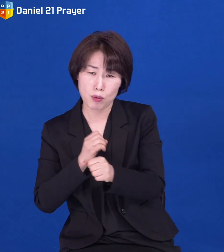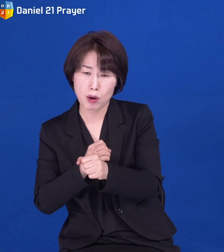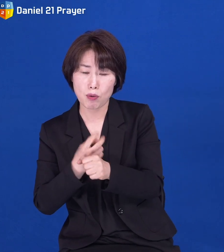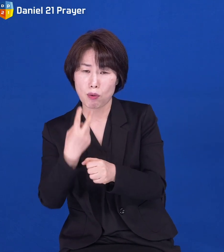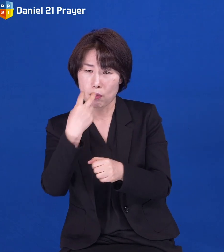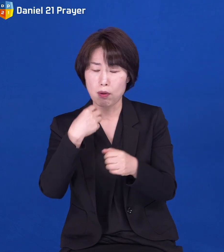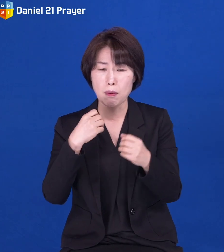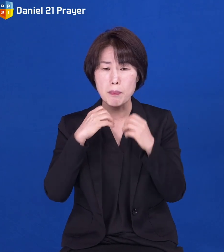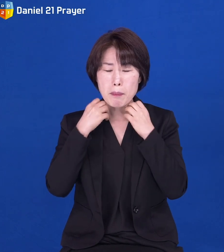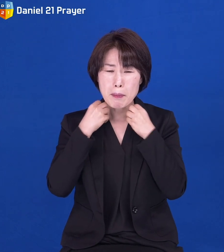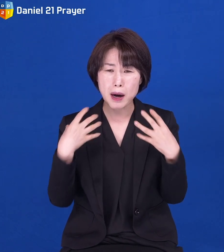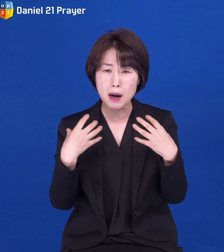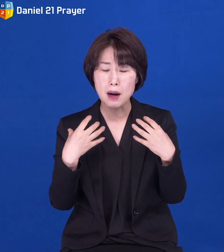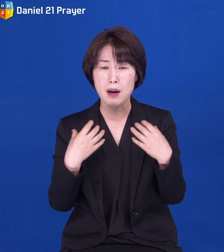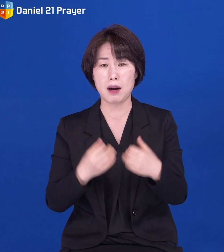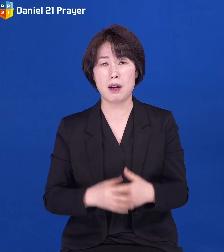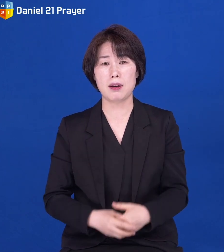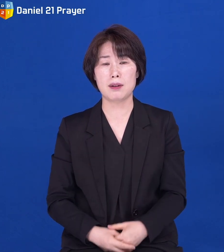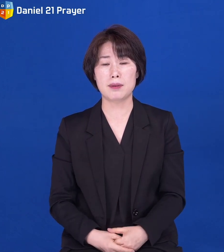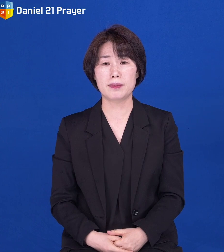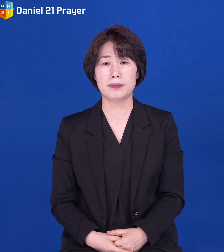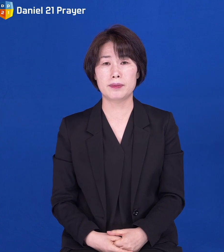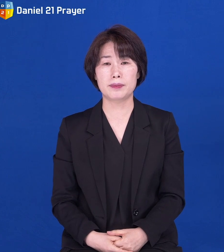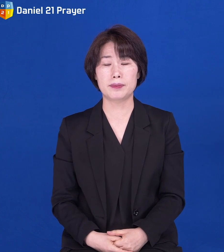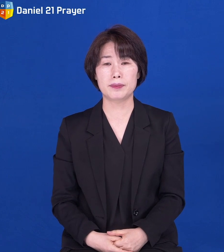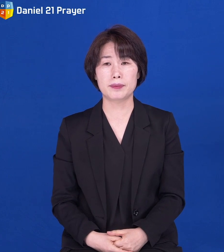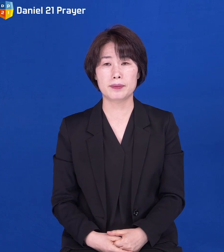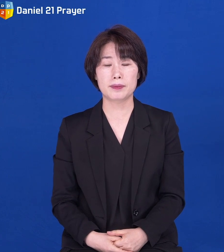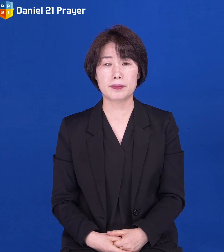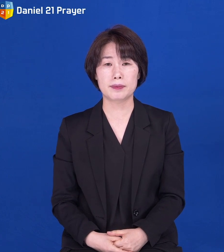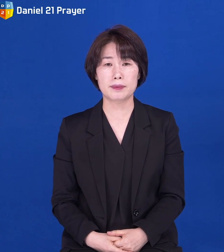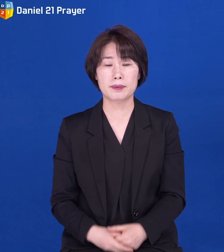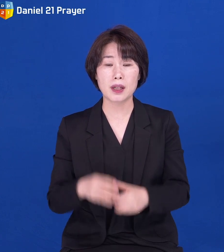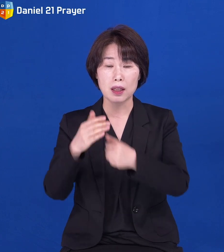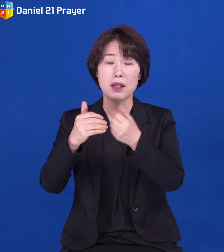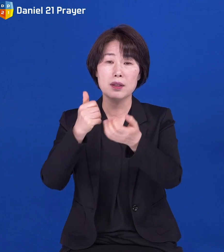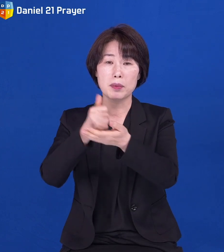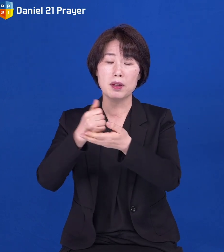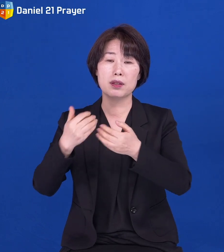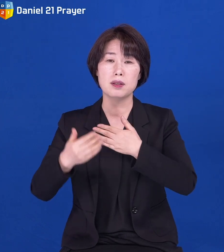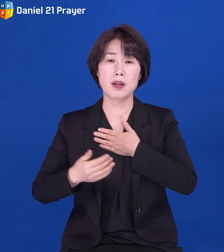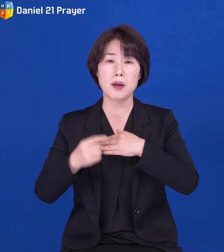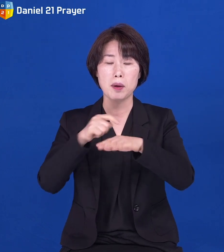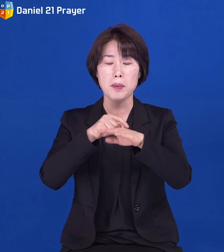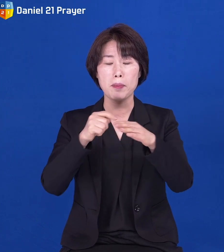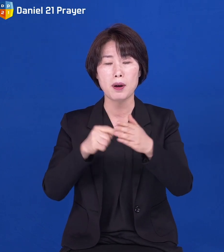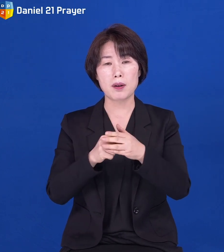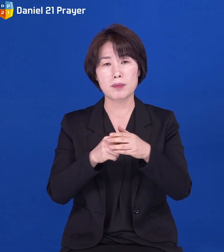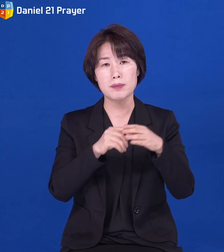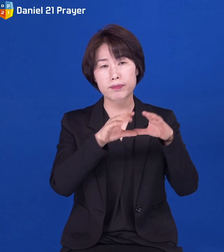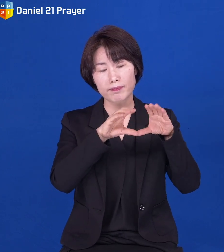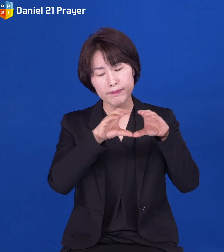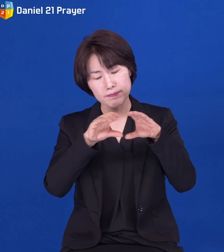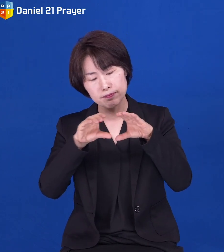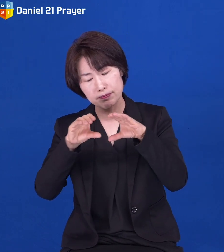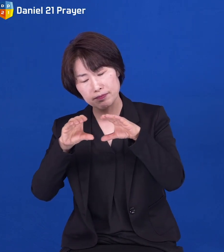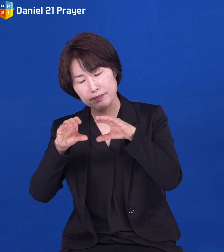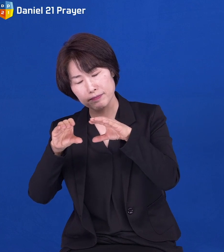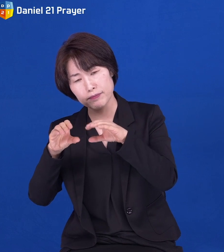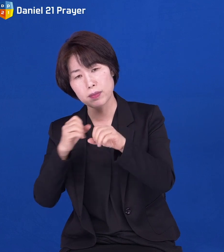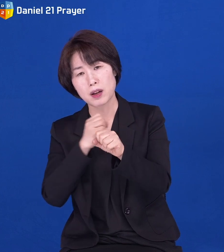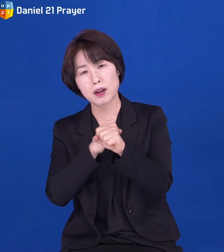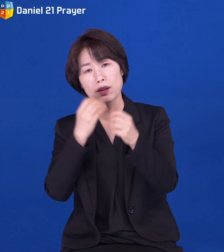그래가지고 이제 막 그렇게 가고 있는데 이제 하나님이 저의 마음을 너그럽게 해주시더라고요. 너그럽게 해주세요. 이해를